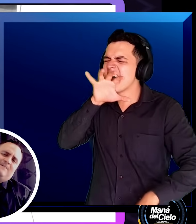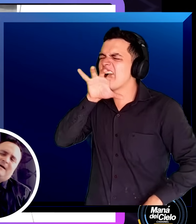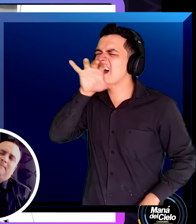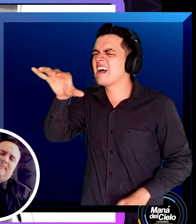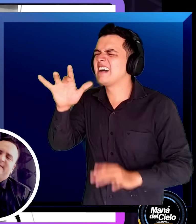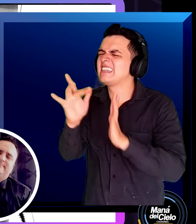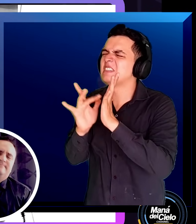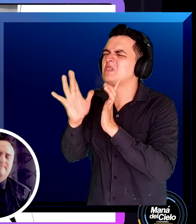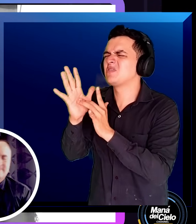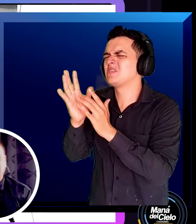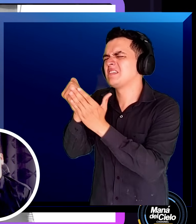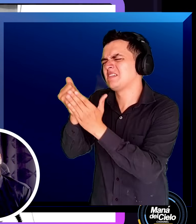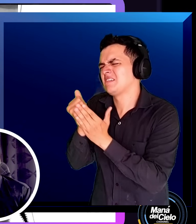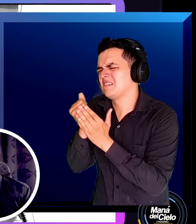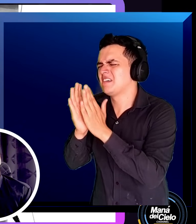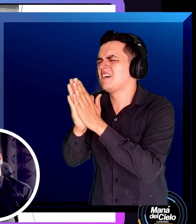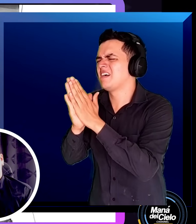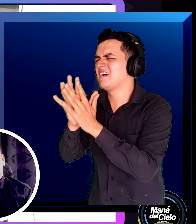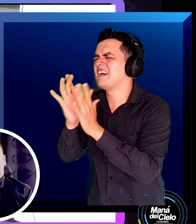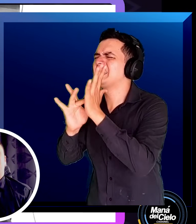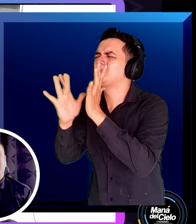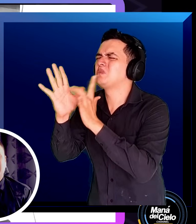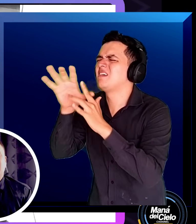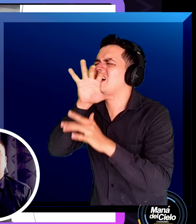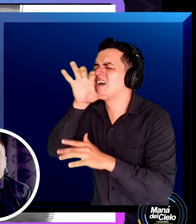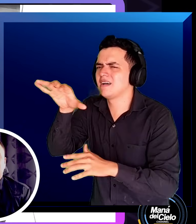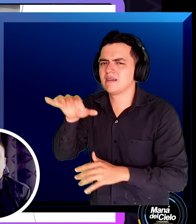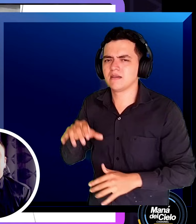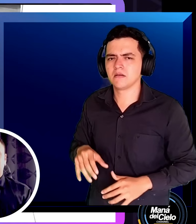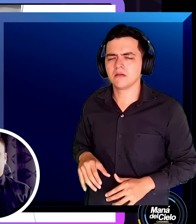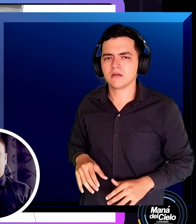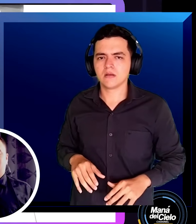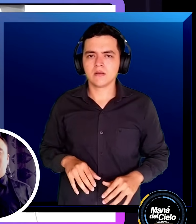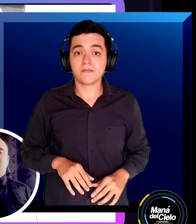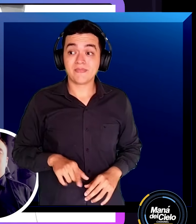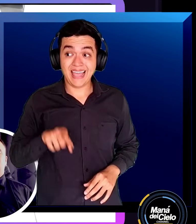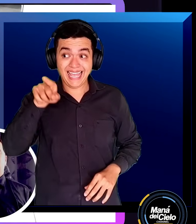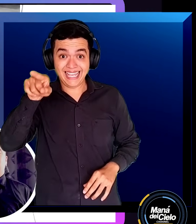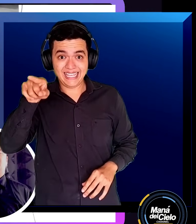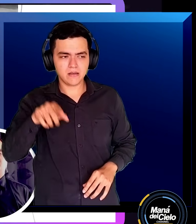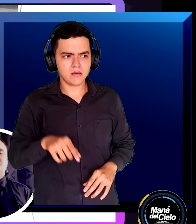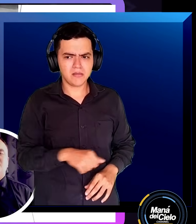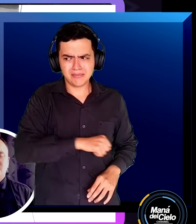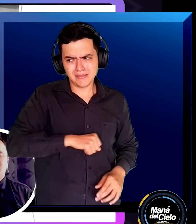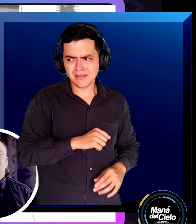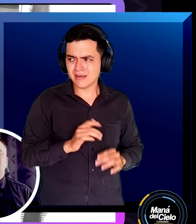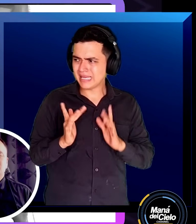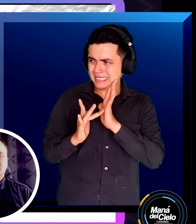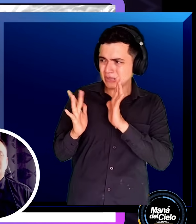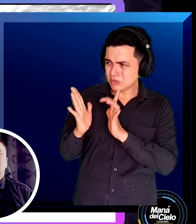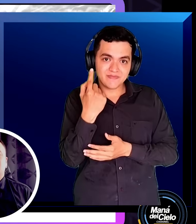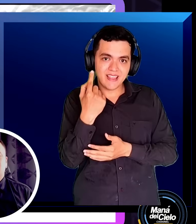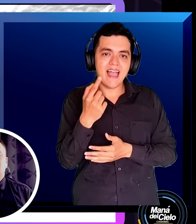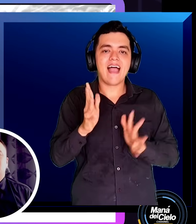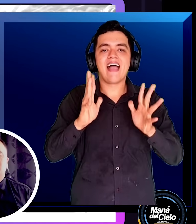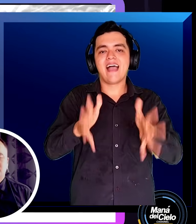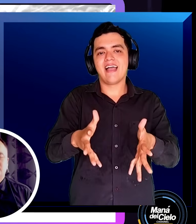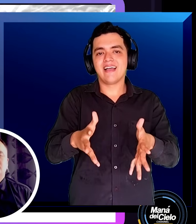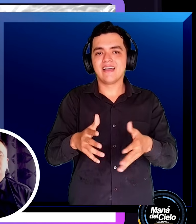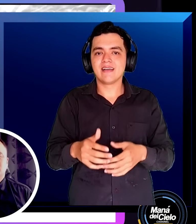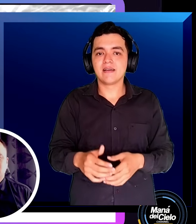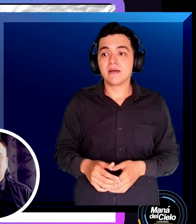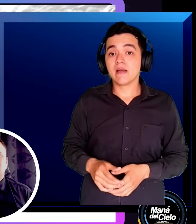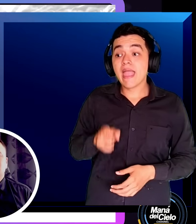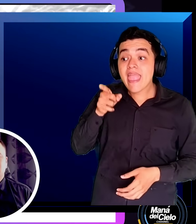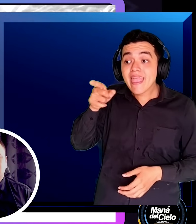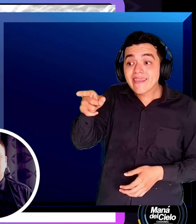lágrimas, que es esa gritería, que es ese llanto, que es ese clamor el que está trayendo la gloria de Dios al lugar. Respecto al